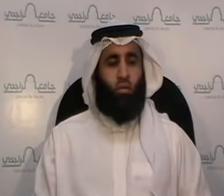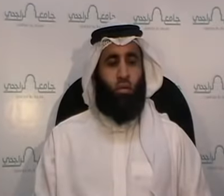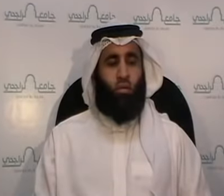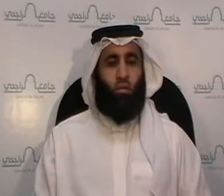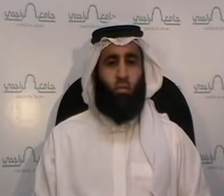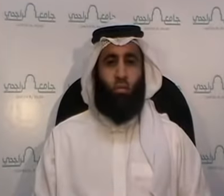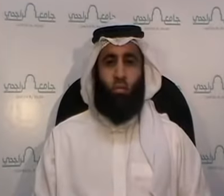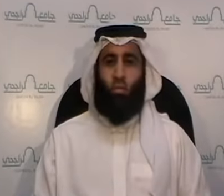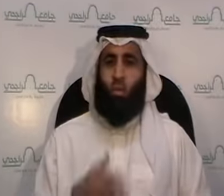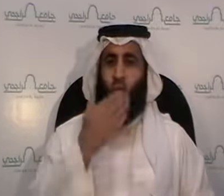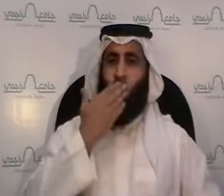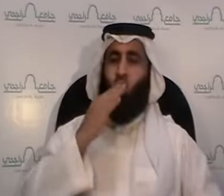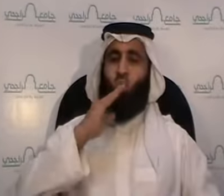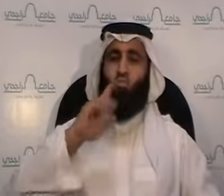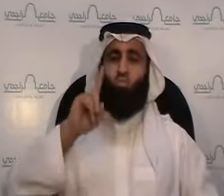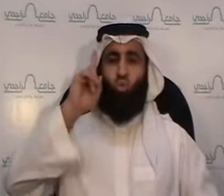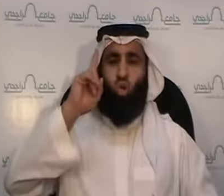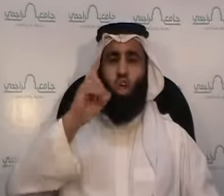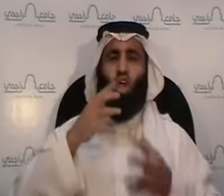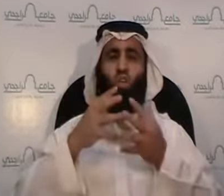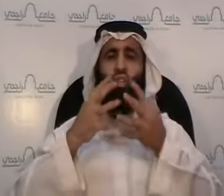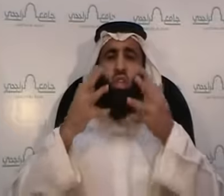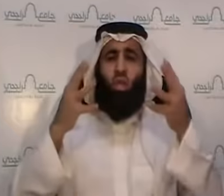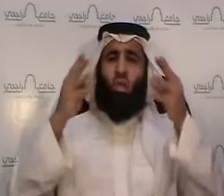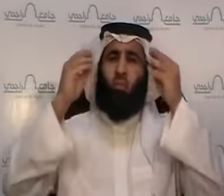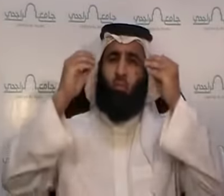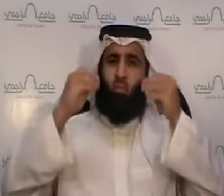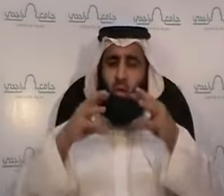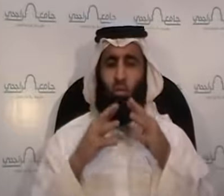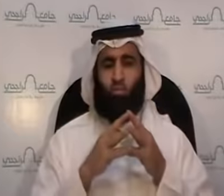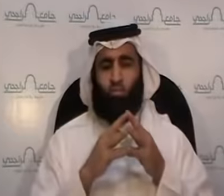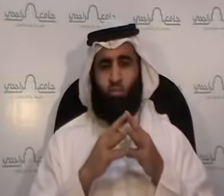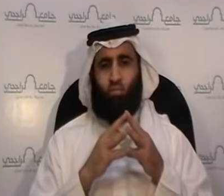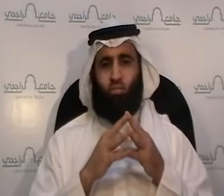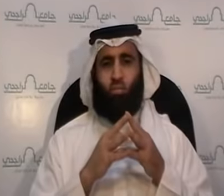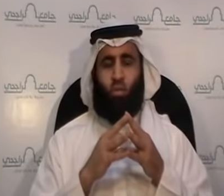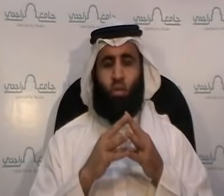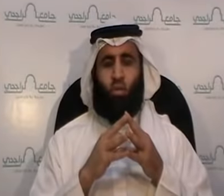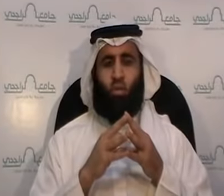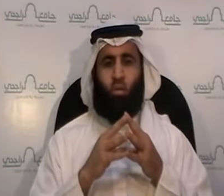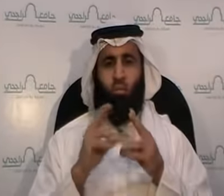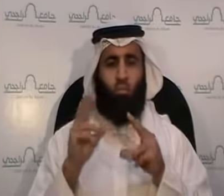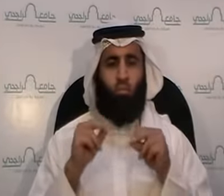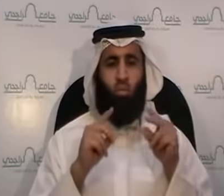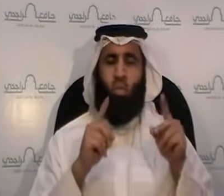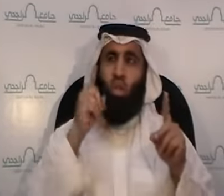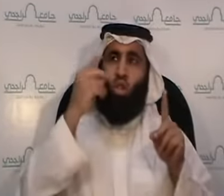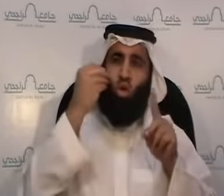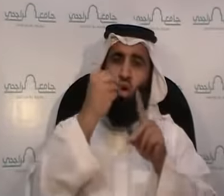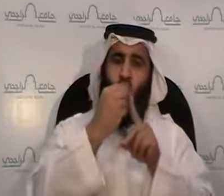الحمد لله حمدا كثيرا طيبا مباركا فيه كما يحب ربنا ويرضى، وأشهد أن